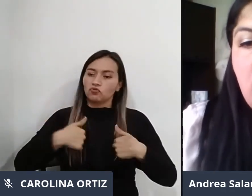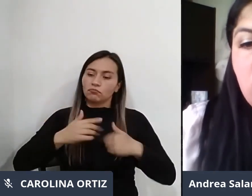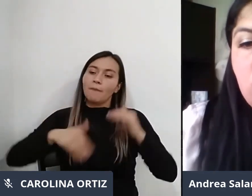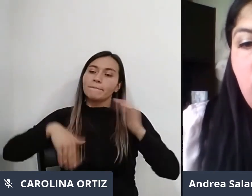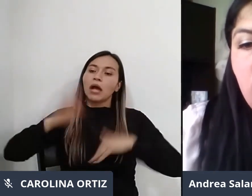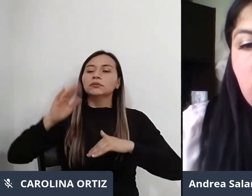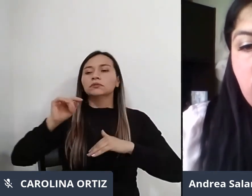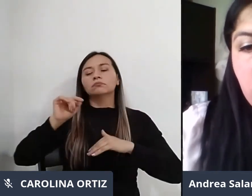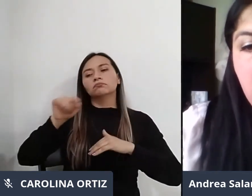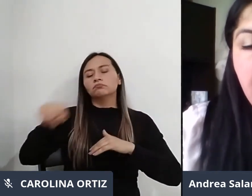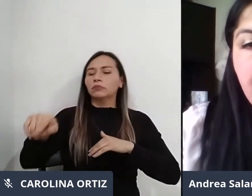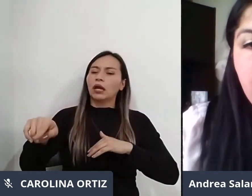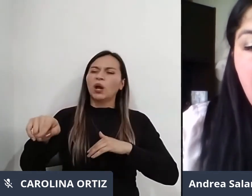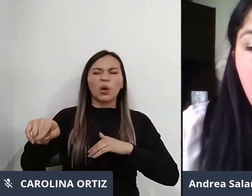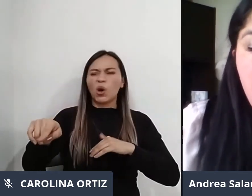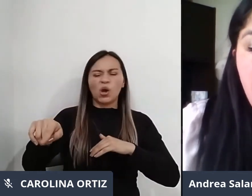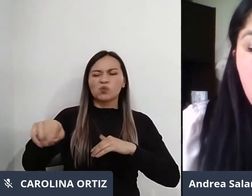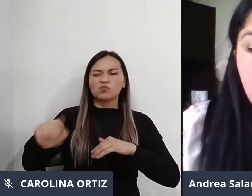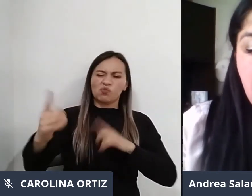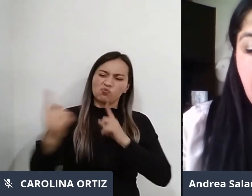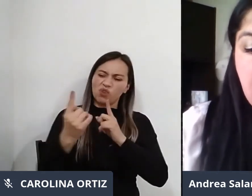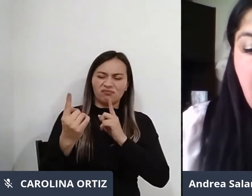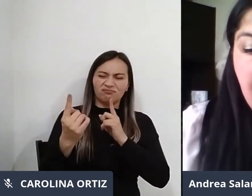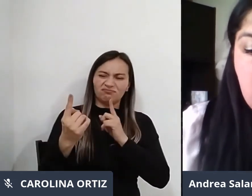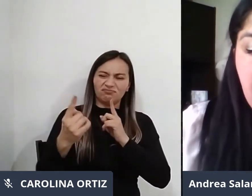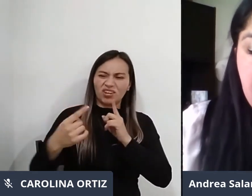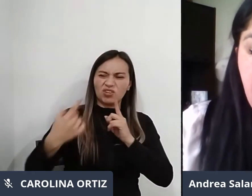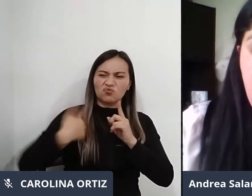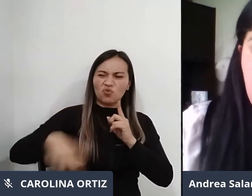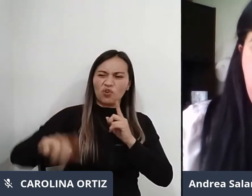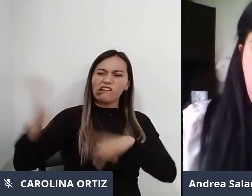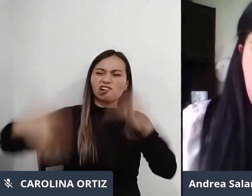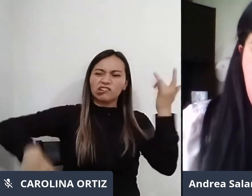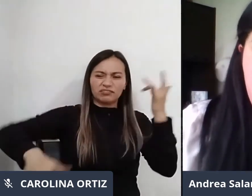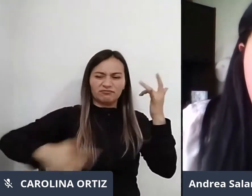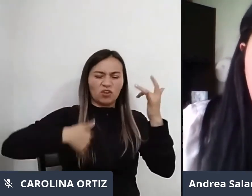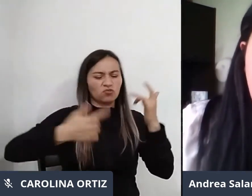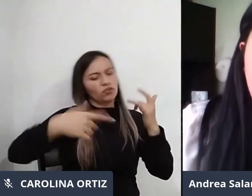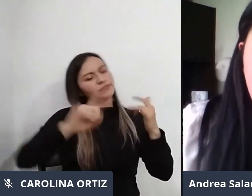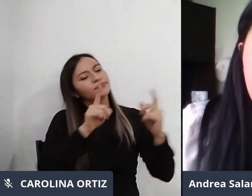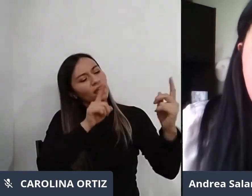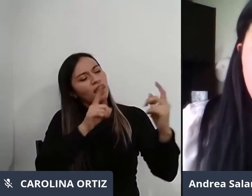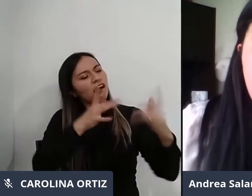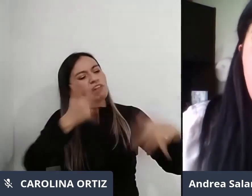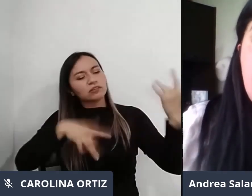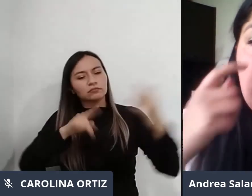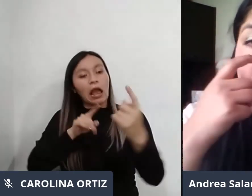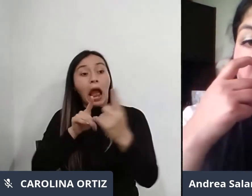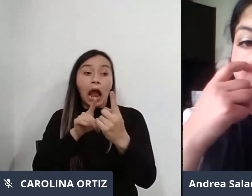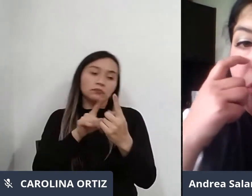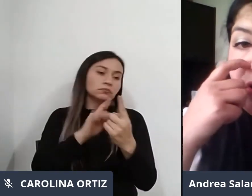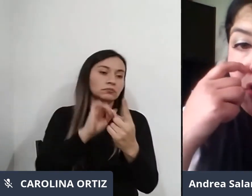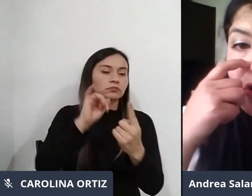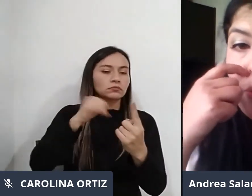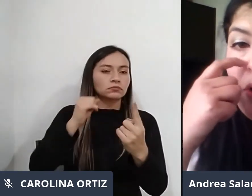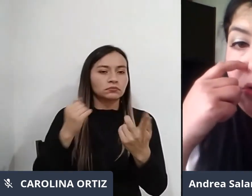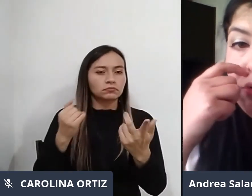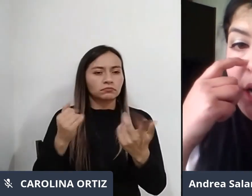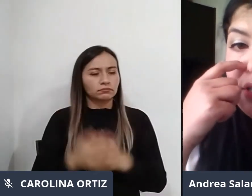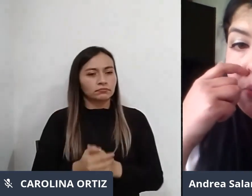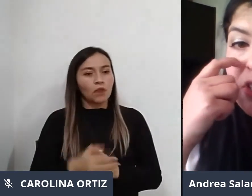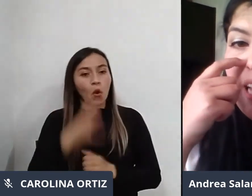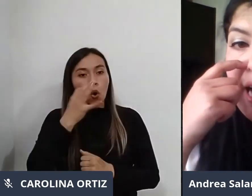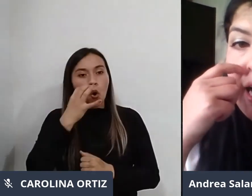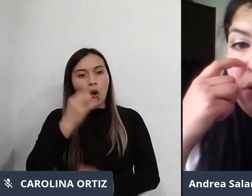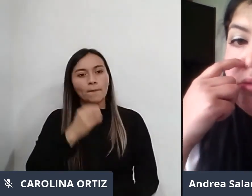otro que no se ha construido, ¿sí? Entonces, desde esa perspectiva, lo que dice Dussel es cómo nosotros como